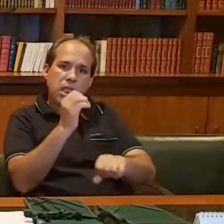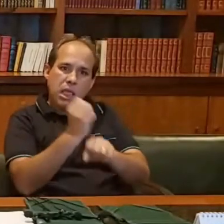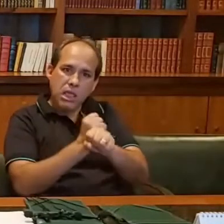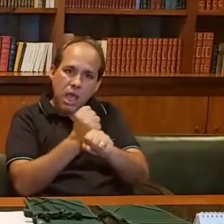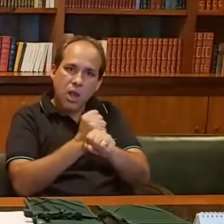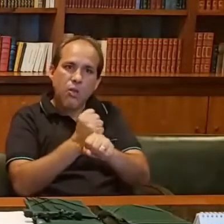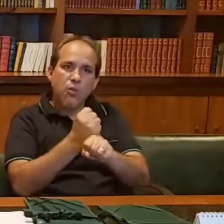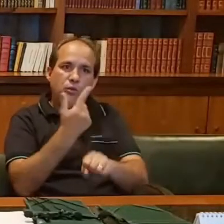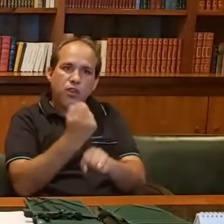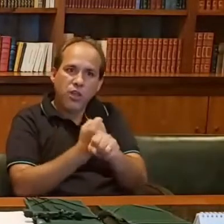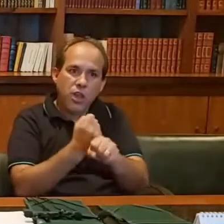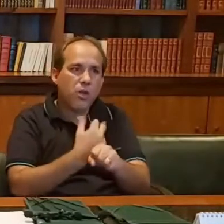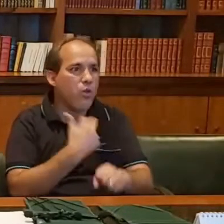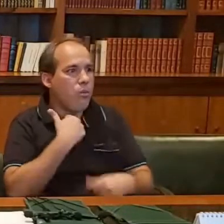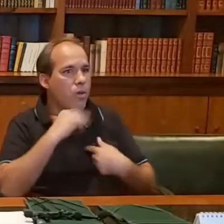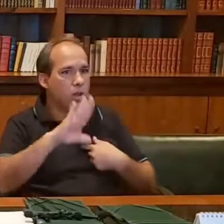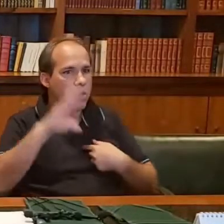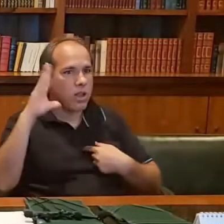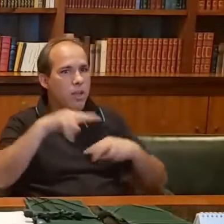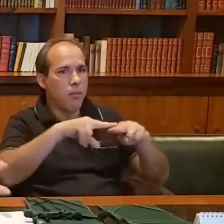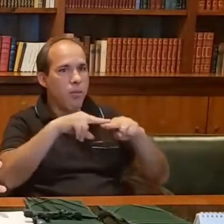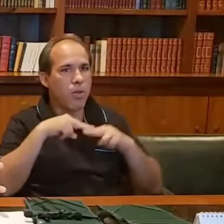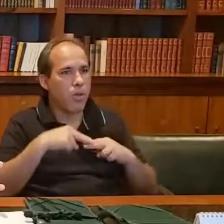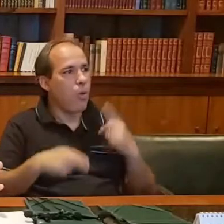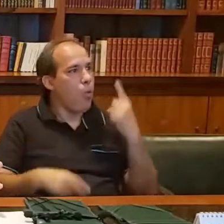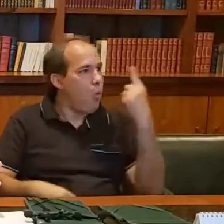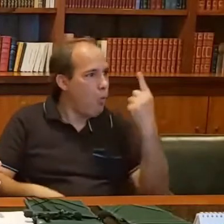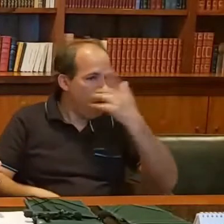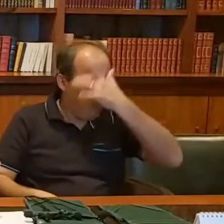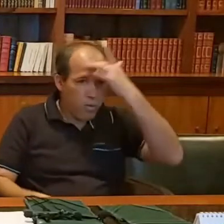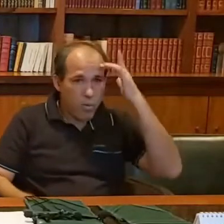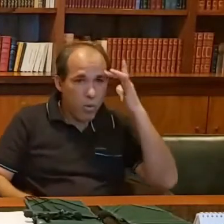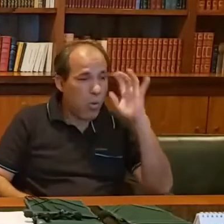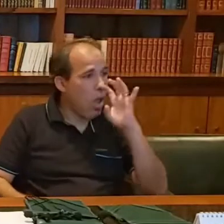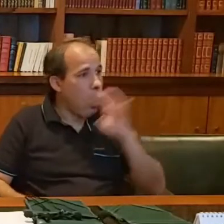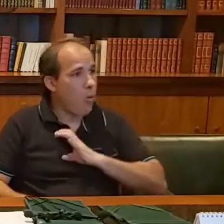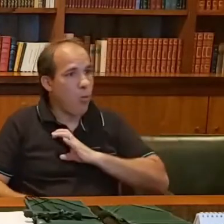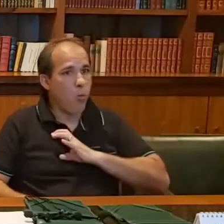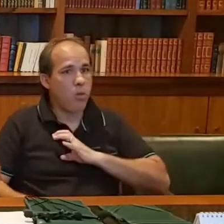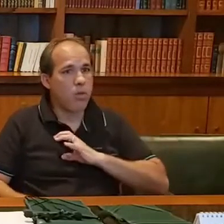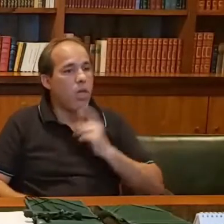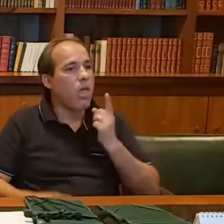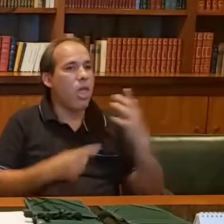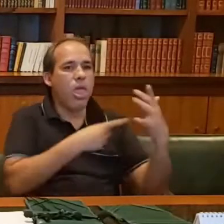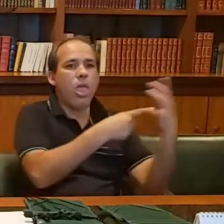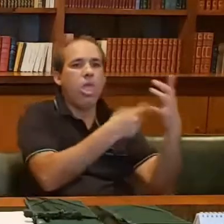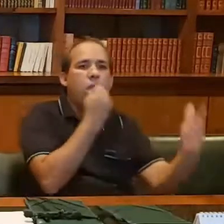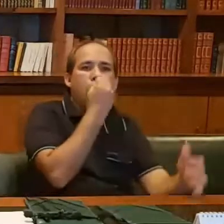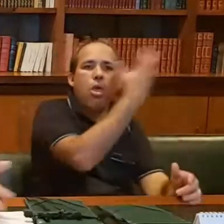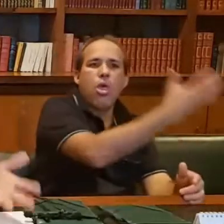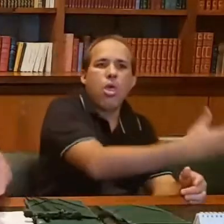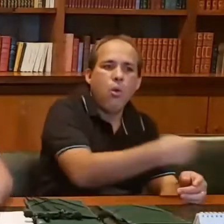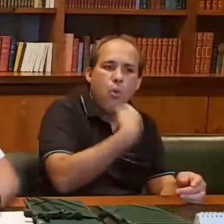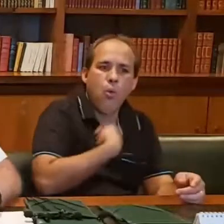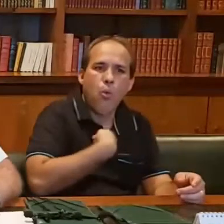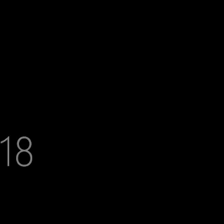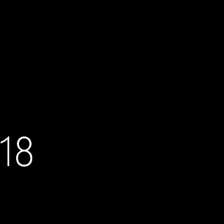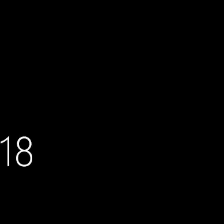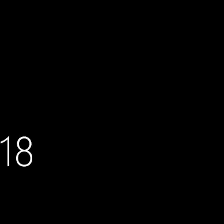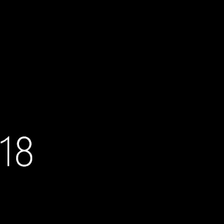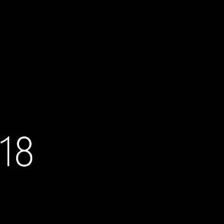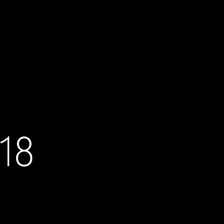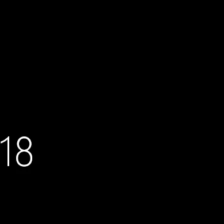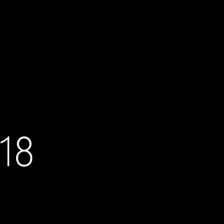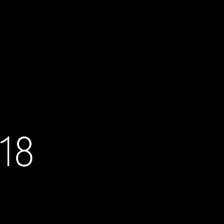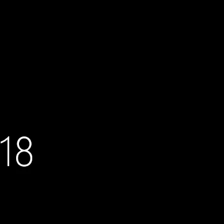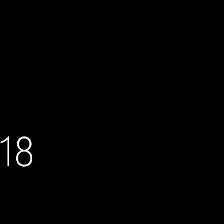20, inelegível, porque tinha uma acusação, né, que eu fui denunciado e acabei me transformando em réu.